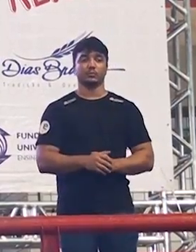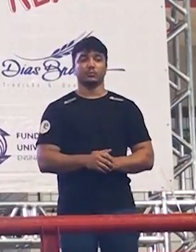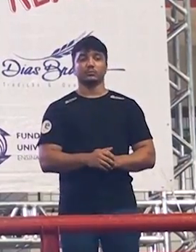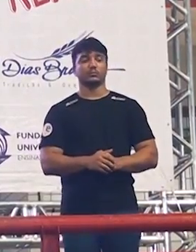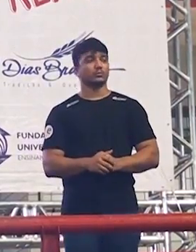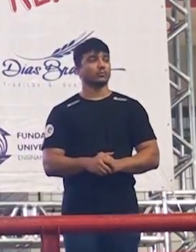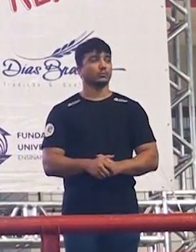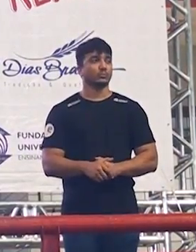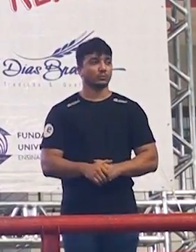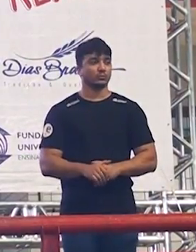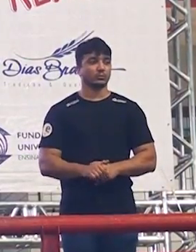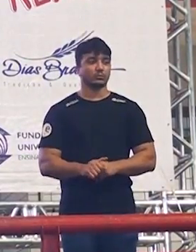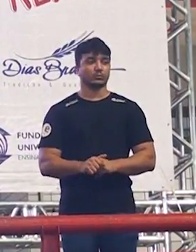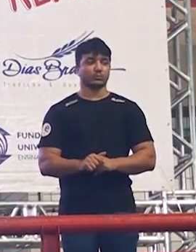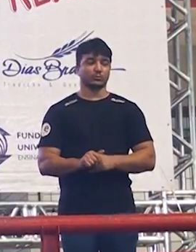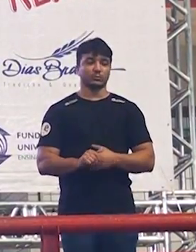Parente.